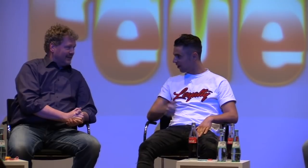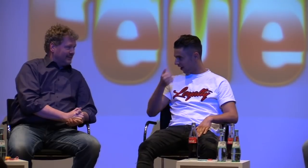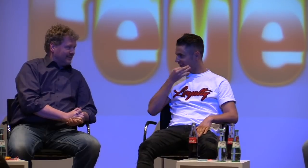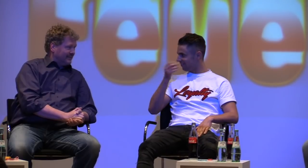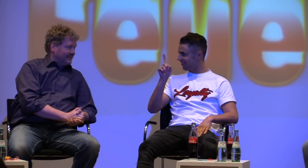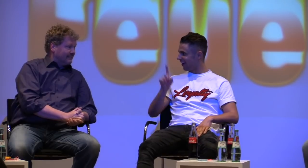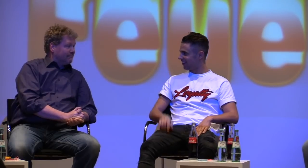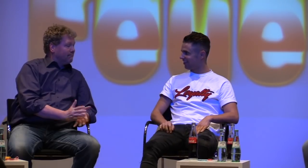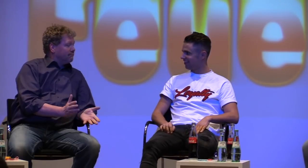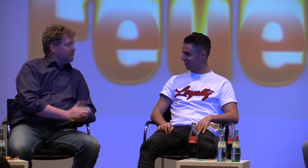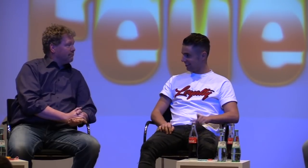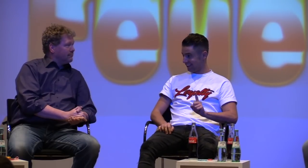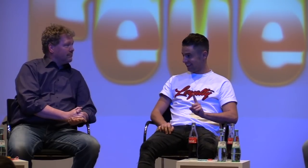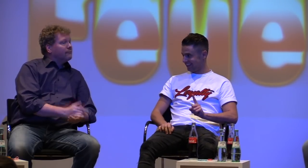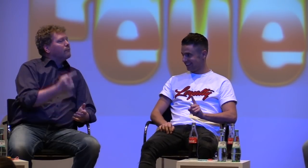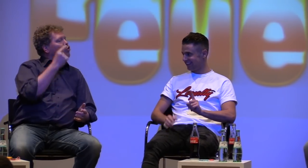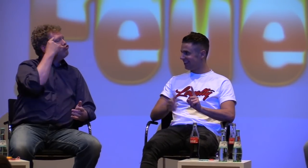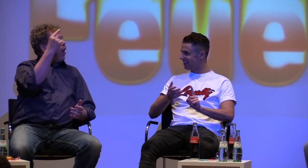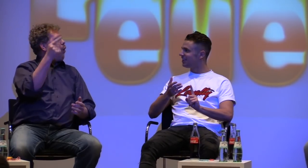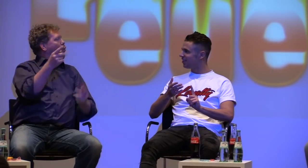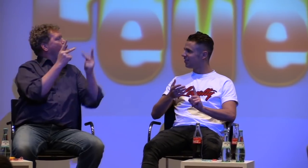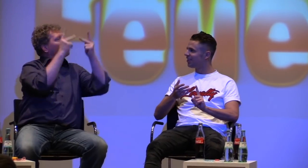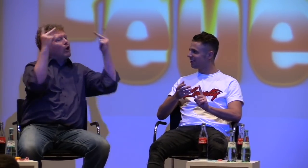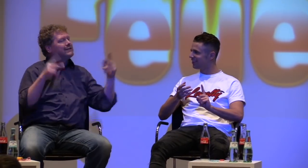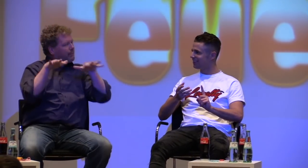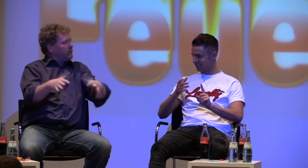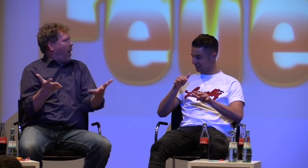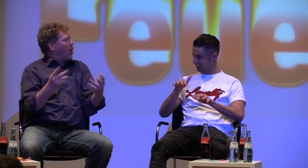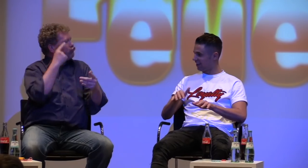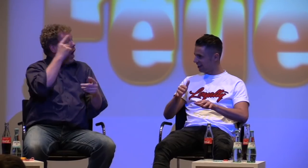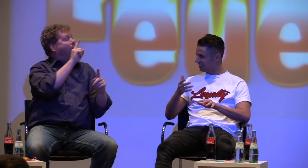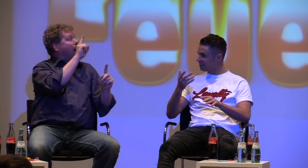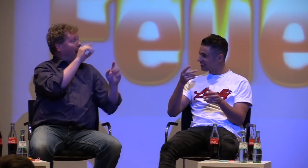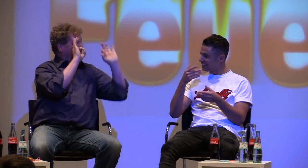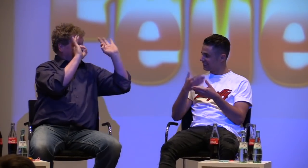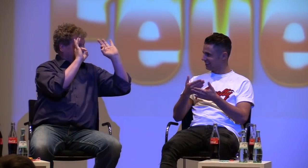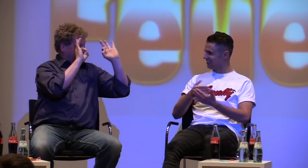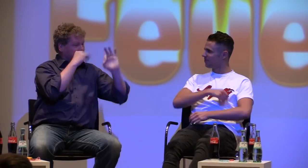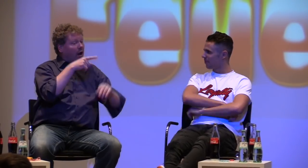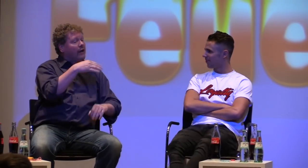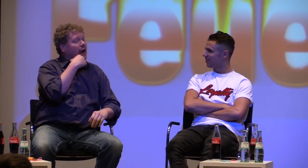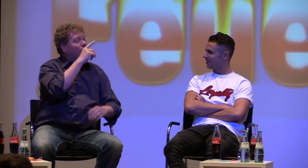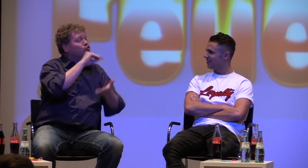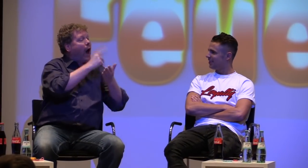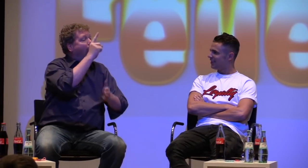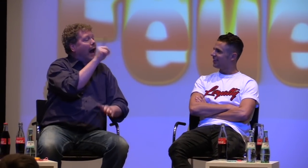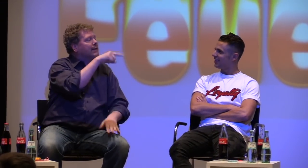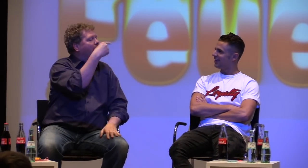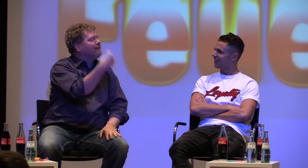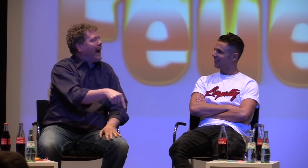Aber wenn man jetzt auch mal das kritisch hinterfragt, wenn die Demos jetzt am Samstag wären, würden die Schüler dann kommen? Ne? Also die haben ja auch einen Nutzen, wenn sie